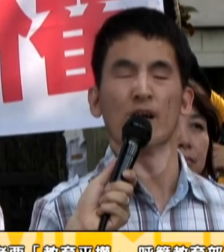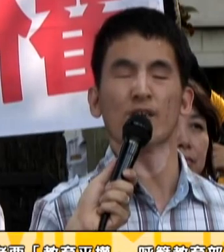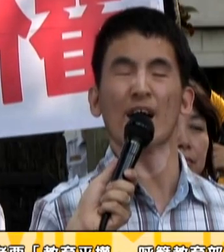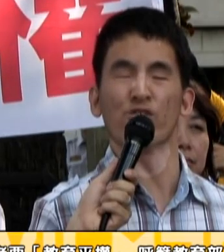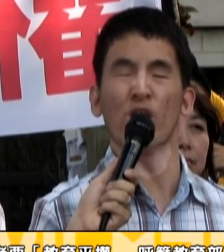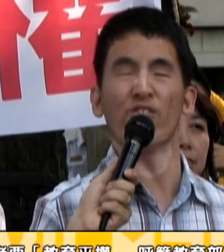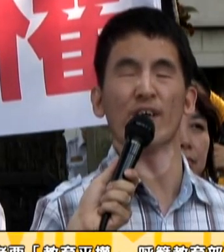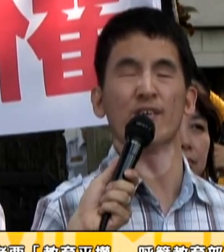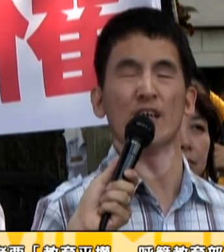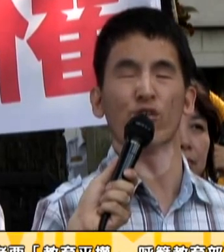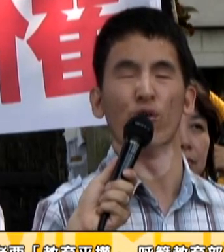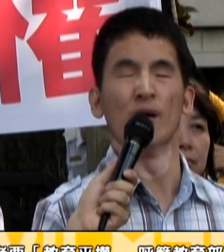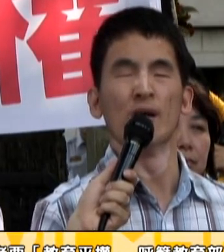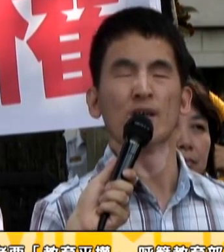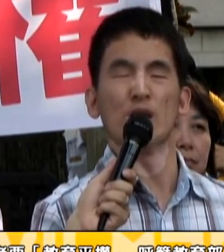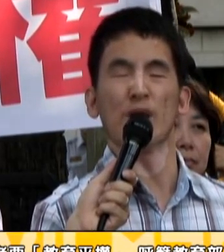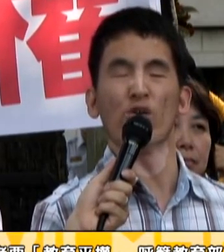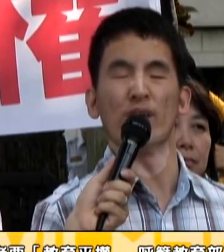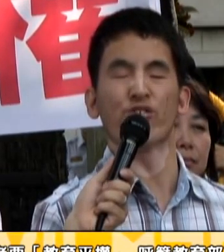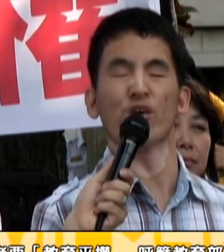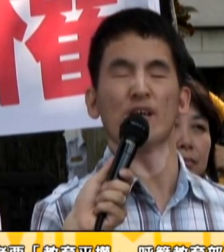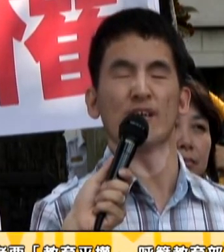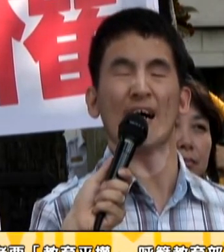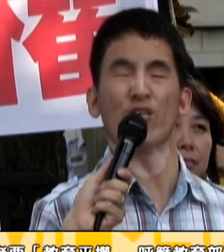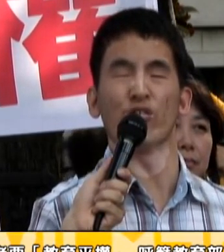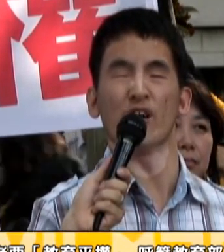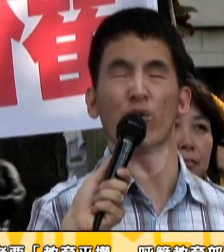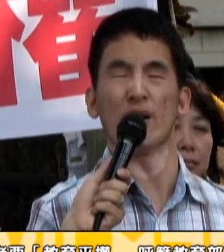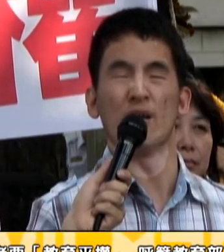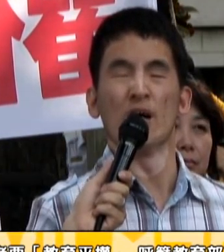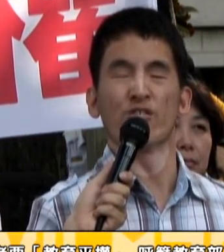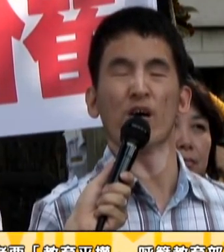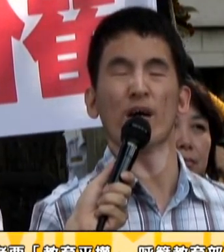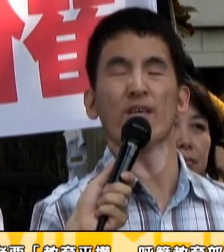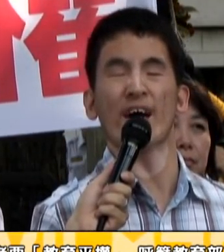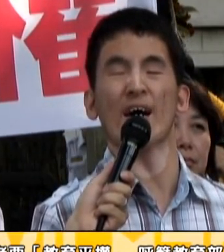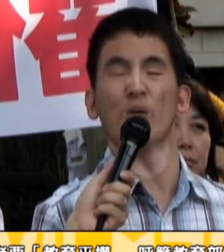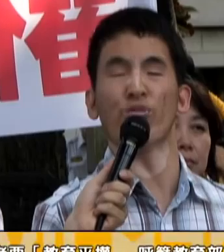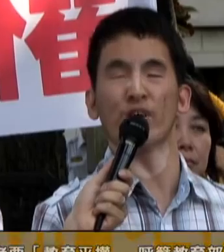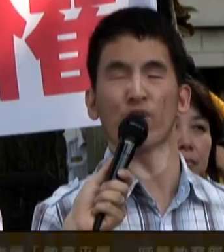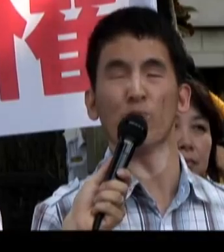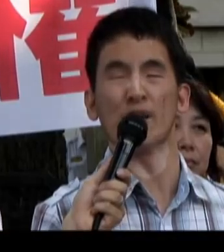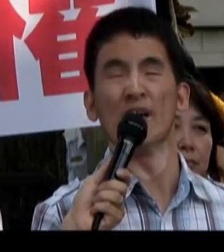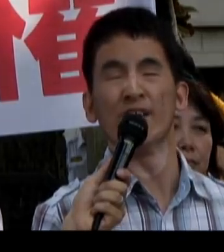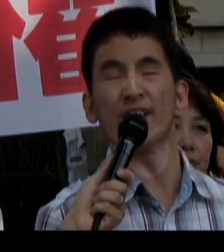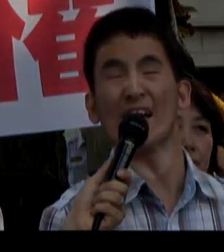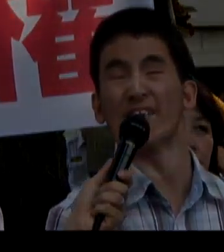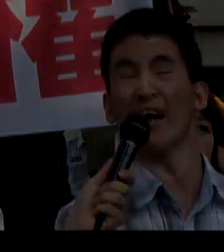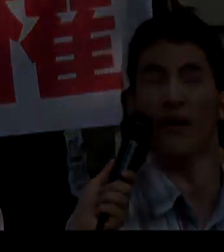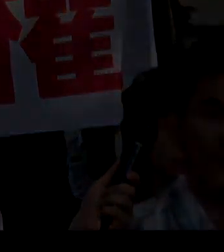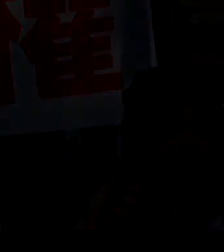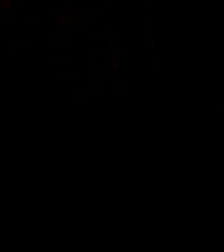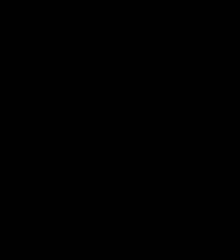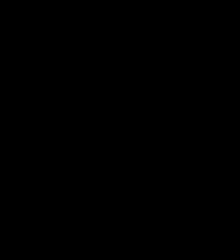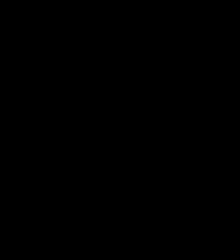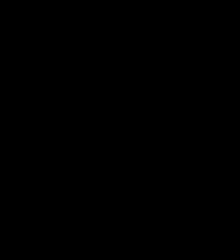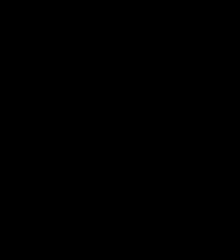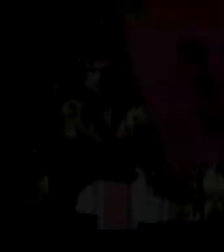到充分的协助，以便我们顺利的踏入社会，成为残而不废的公民。谢谢大家。 就